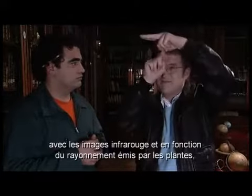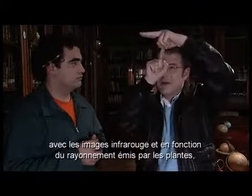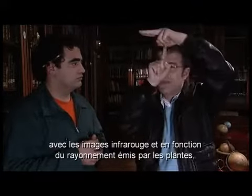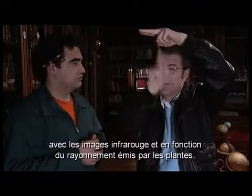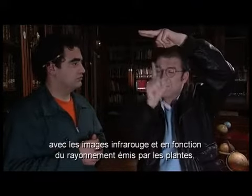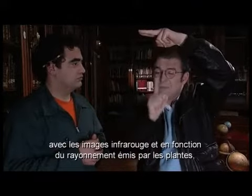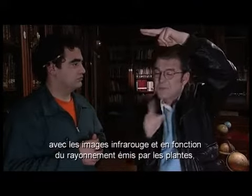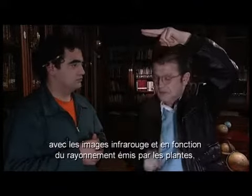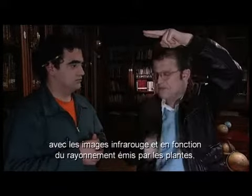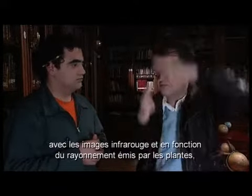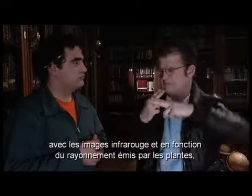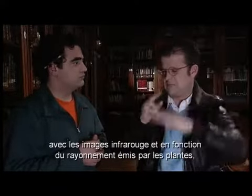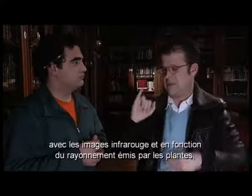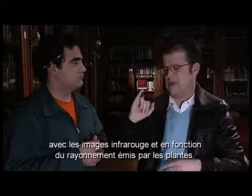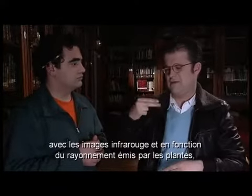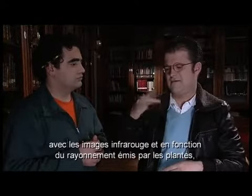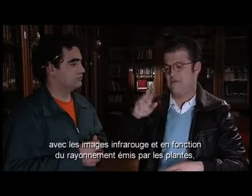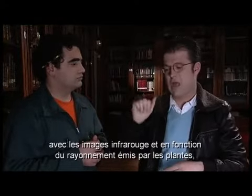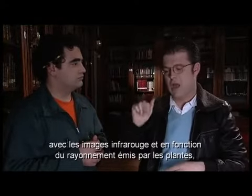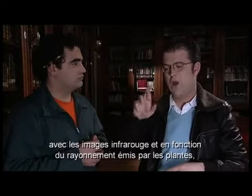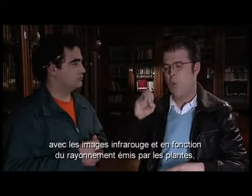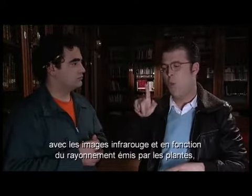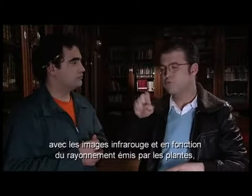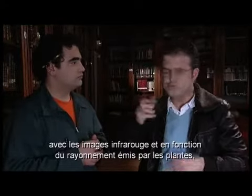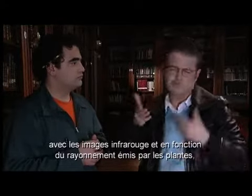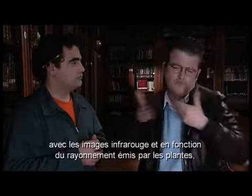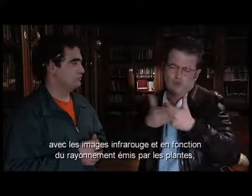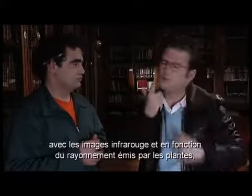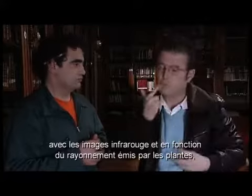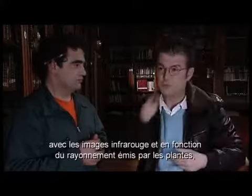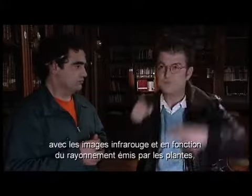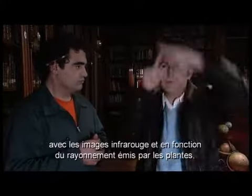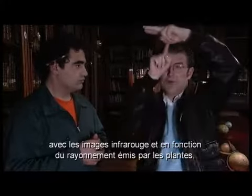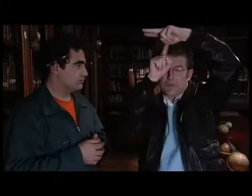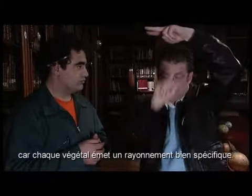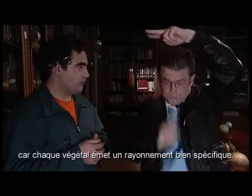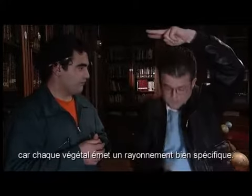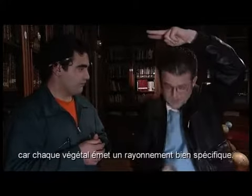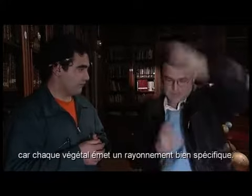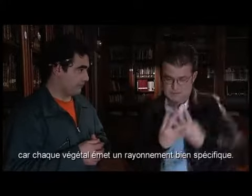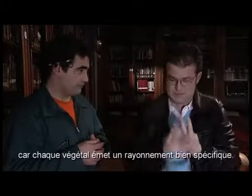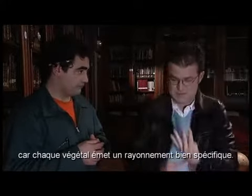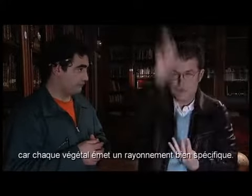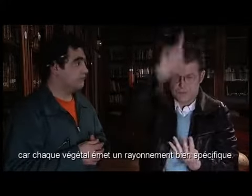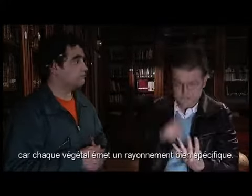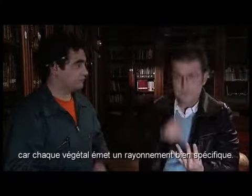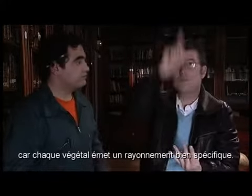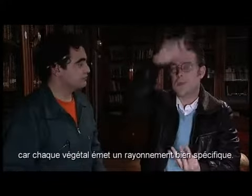images infrarouges et en fonction du rayonnement émis par les plantes. Car chaque végétal émet un rayonnement